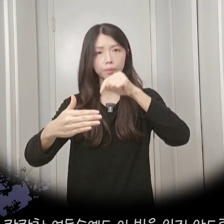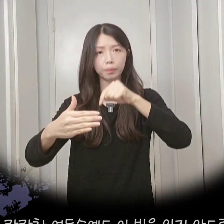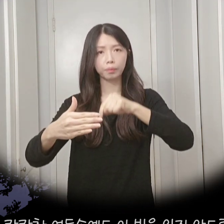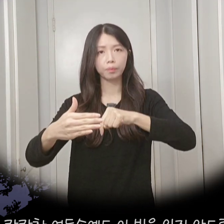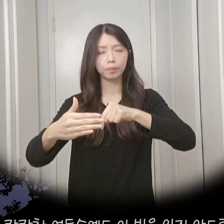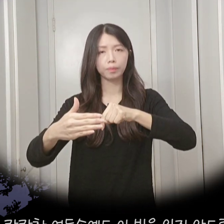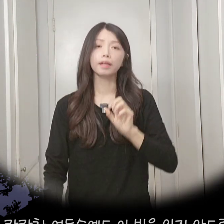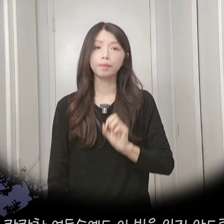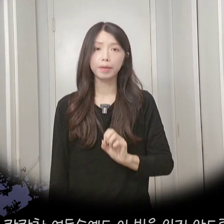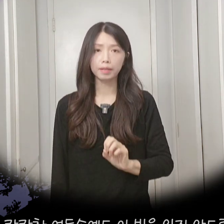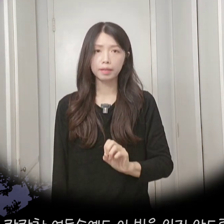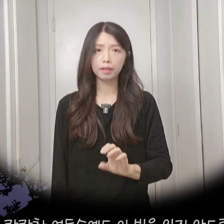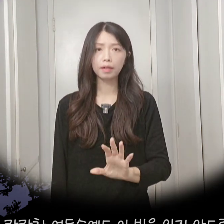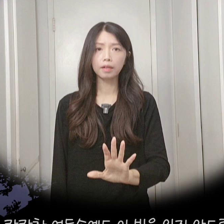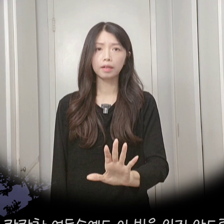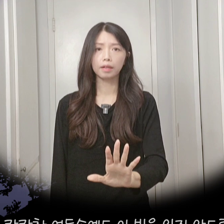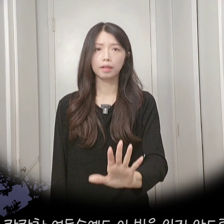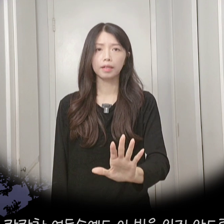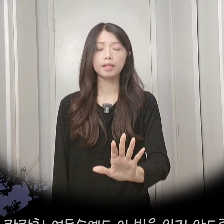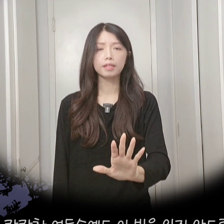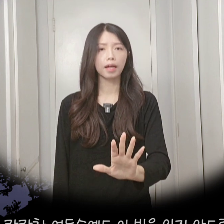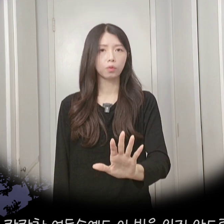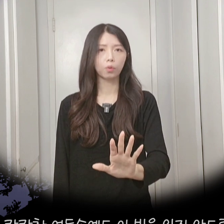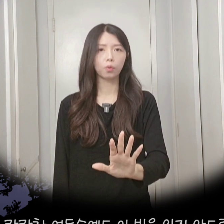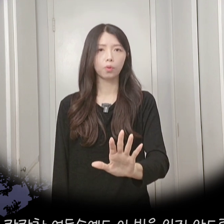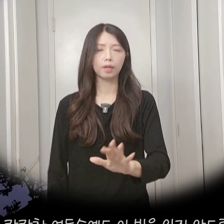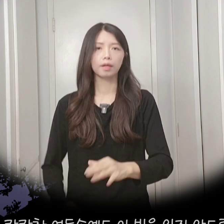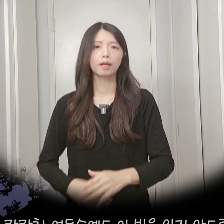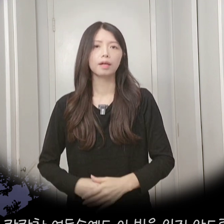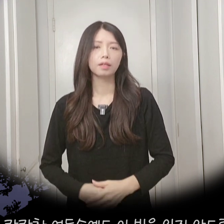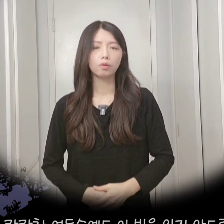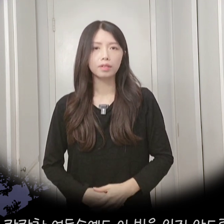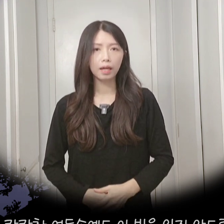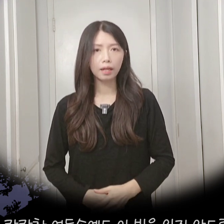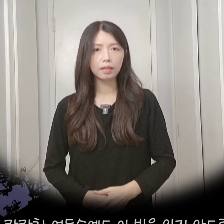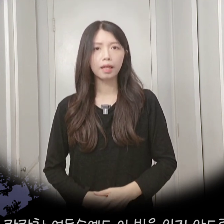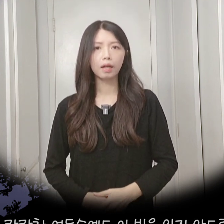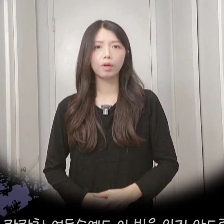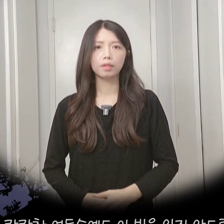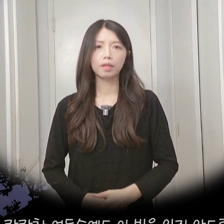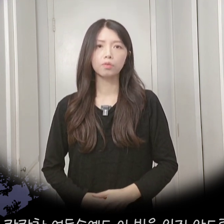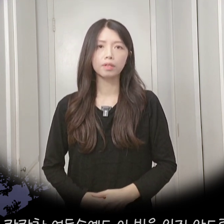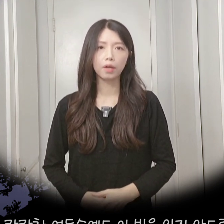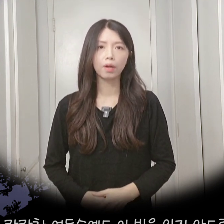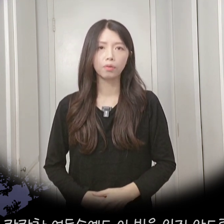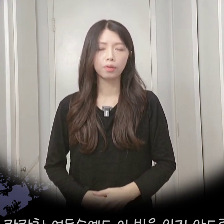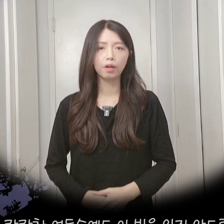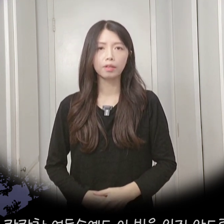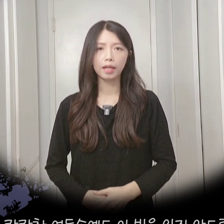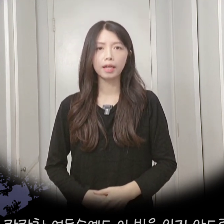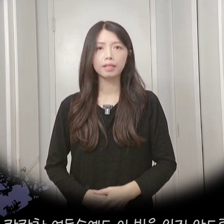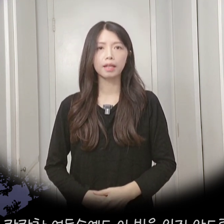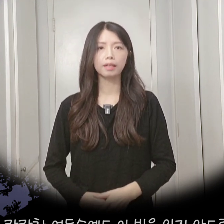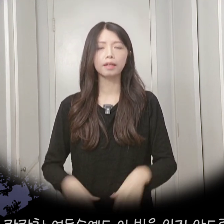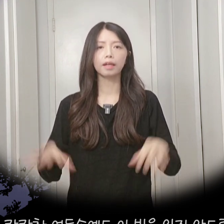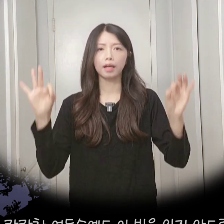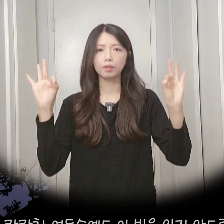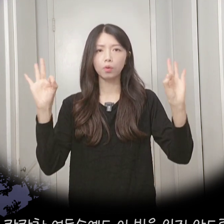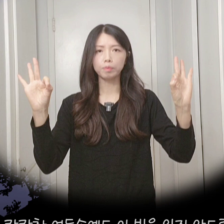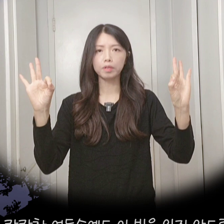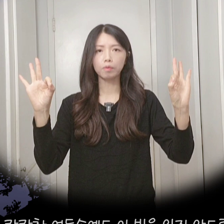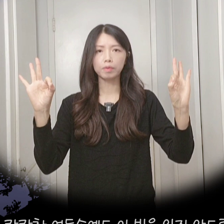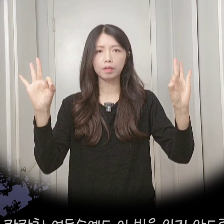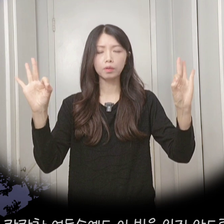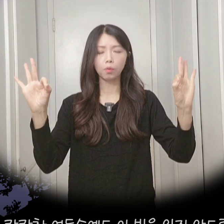속에도 이 빛을 잃지 않도록. 저는 사라지다라고 한 뜻의 수어를 사용했고요. 사라지다는